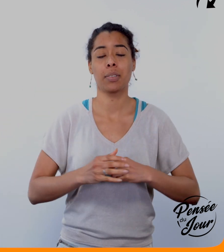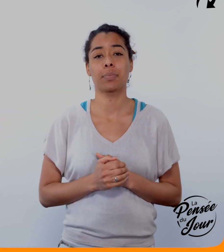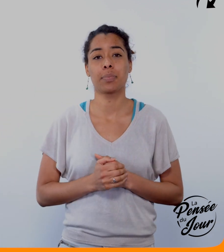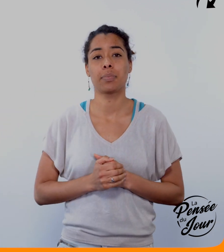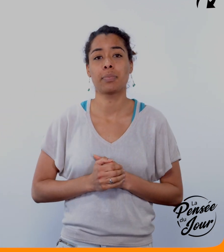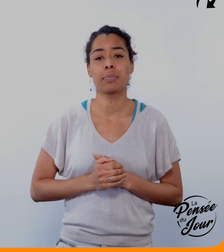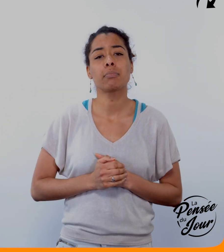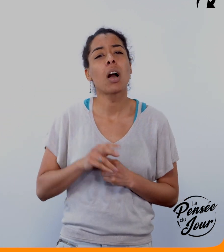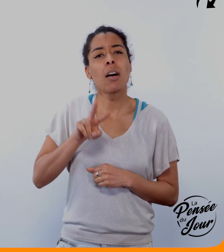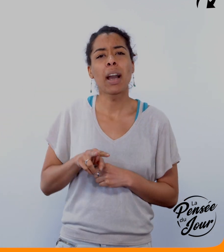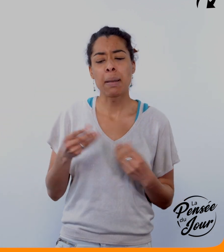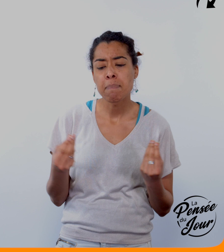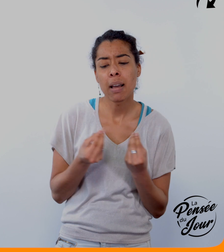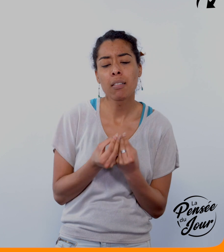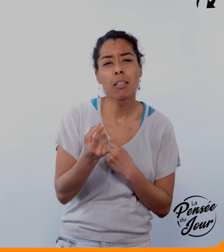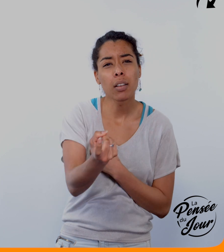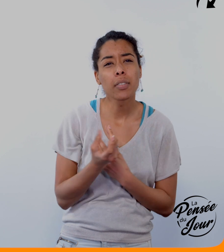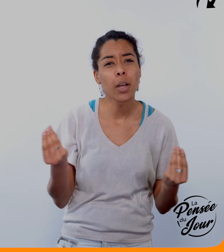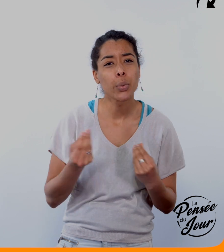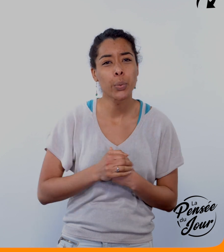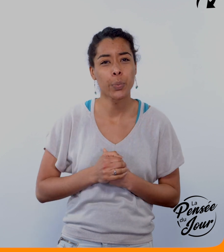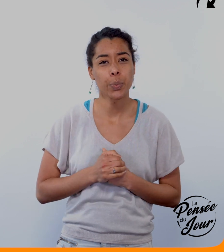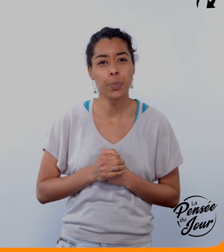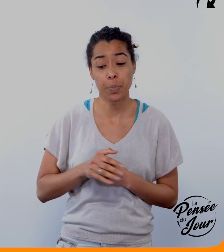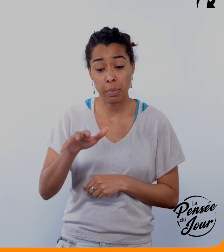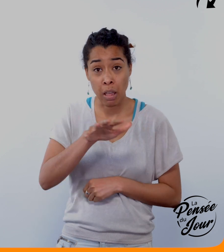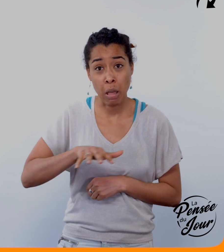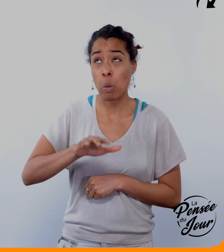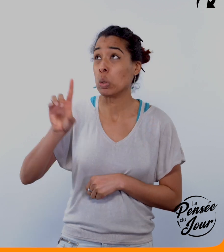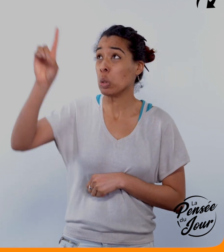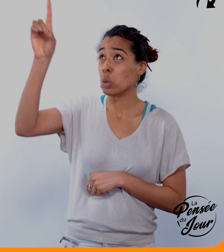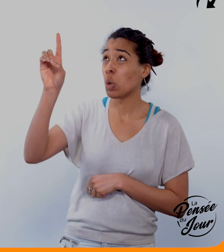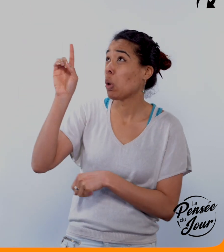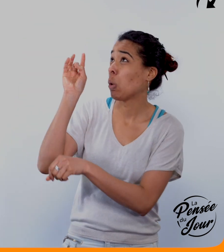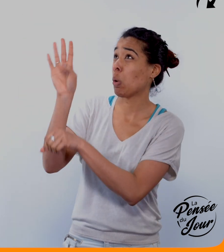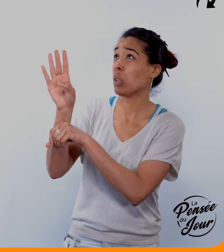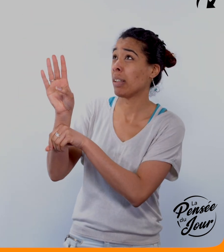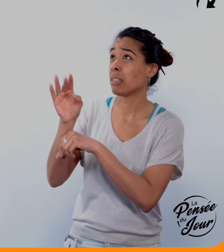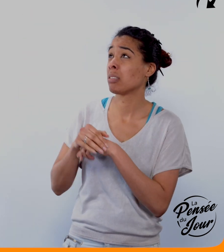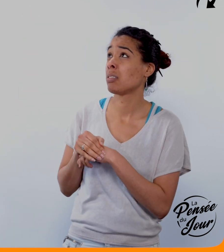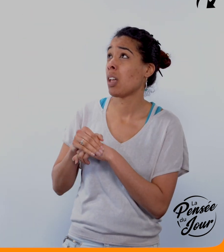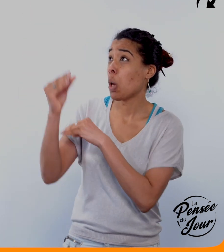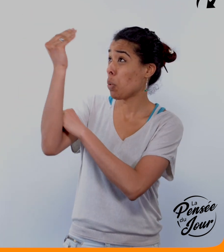sur les Israélites est la conséquence de leur rejet de Dieu et donc de sa protection. Mais Dieu, dans